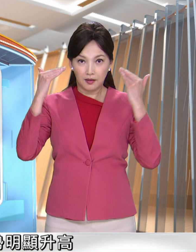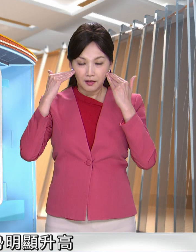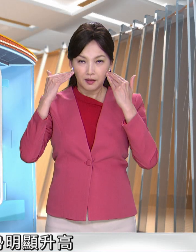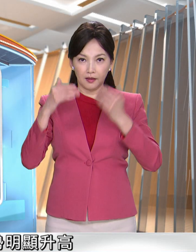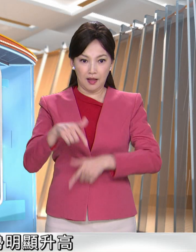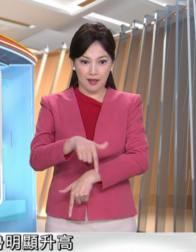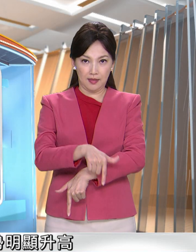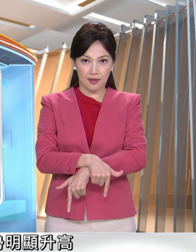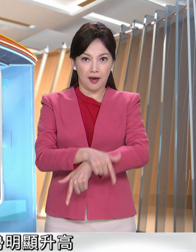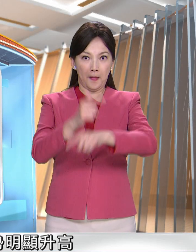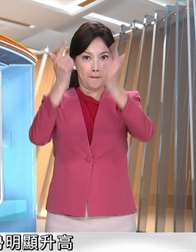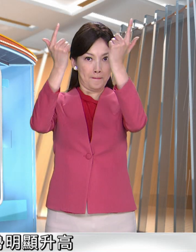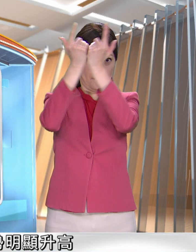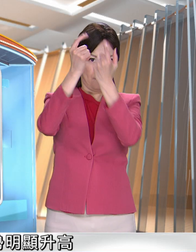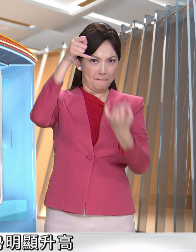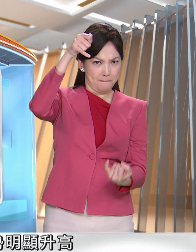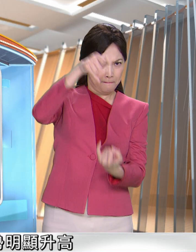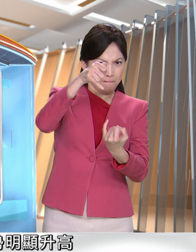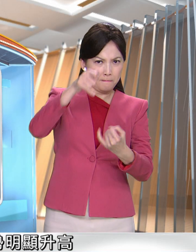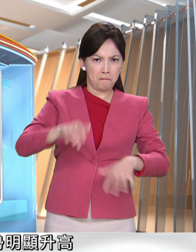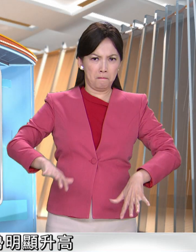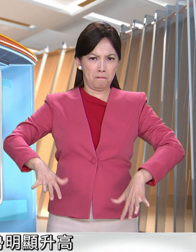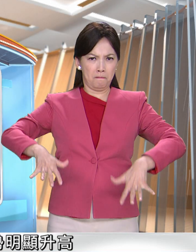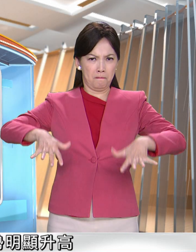朝鲜半岛的紧张情势明显升高。